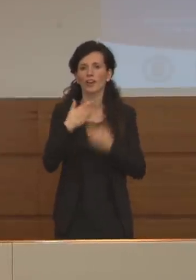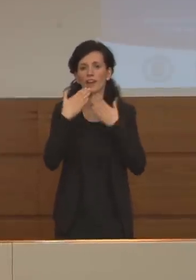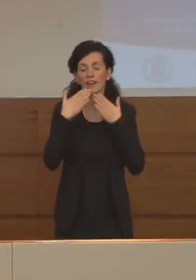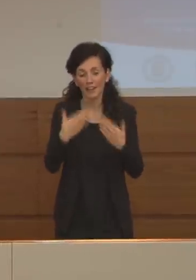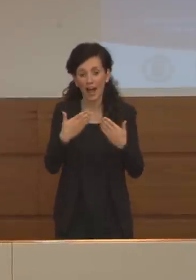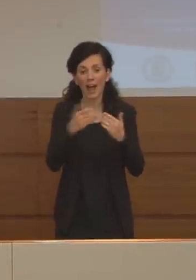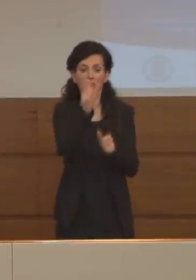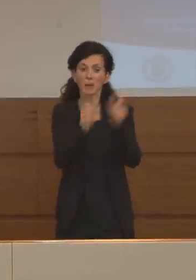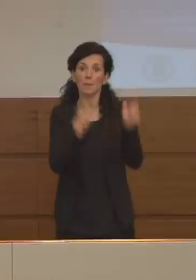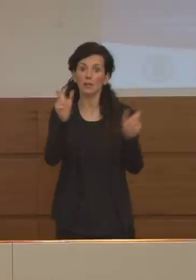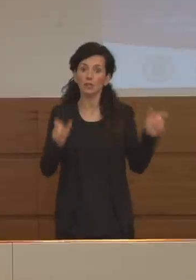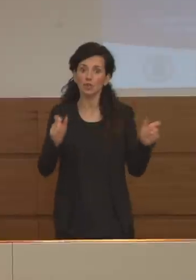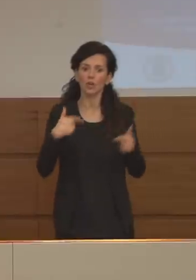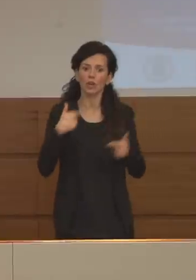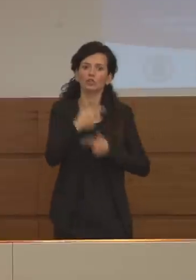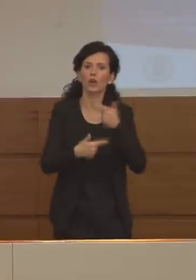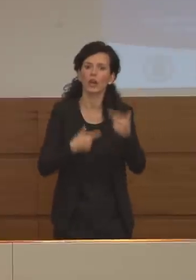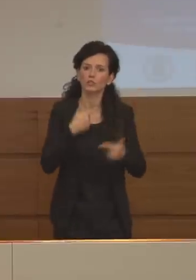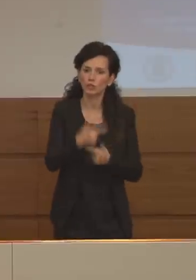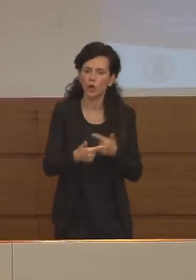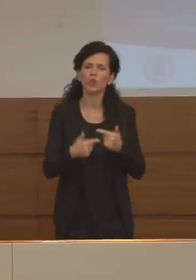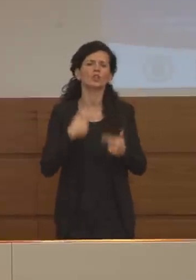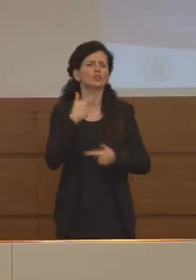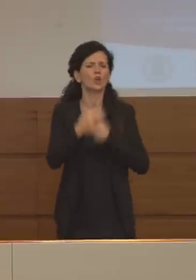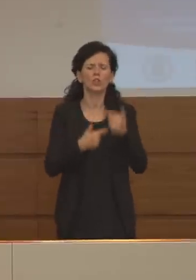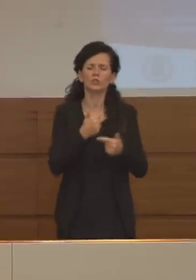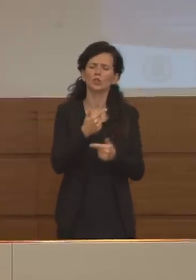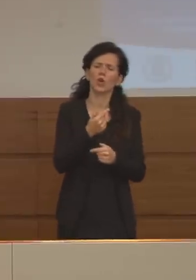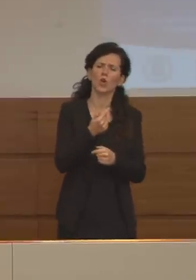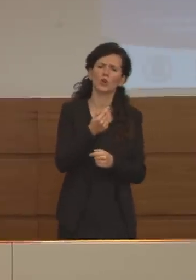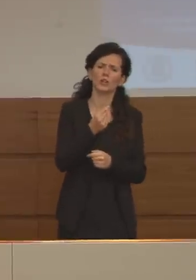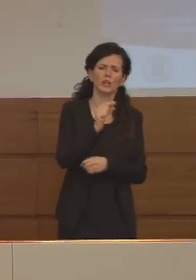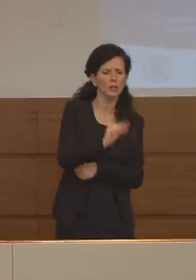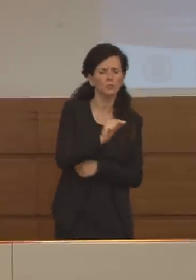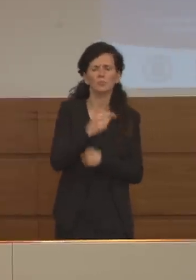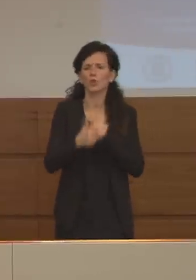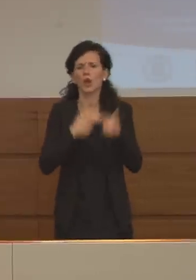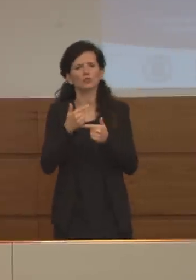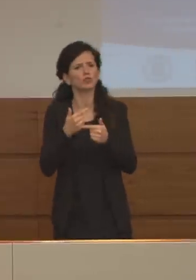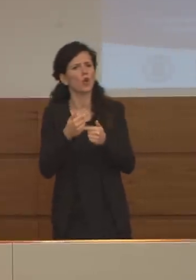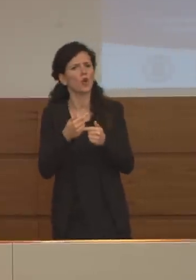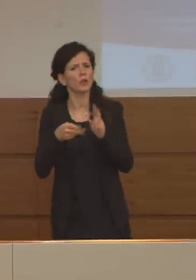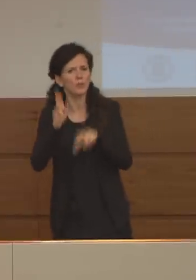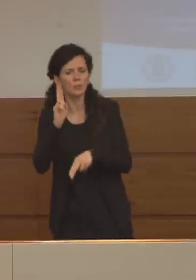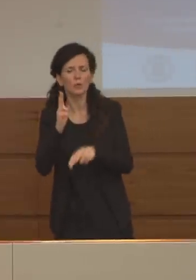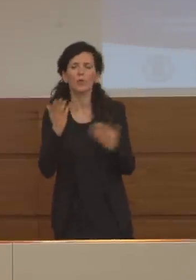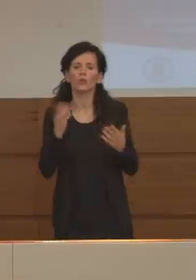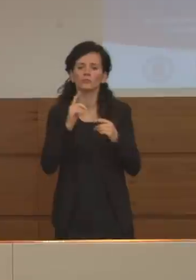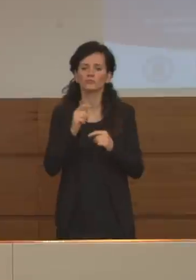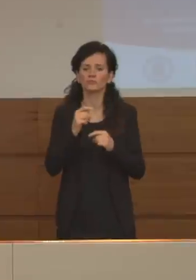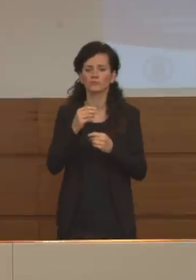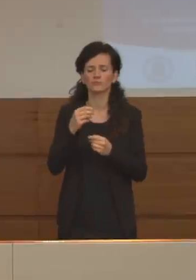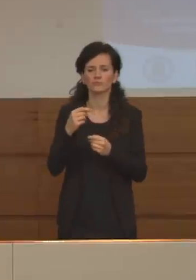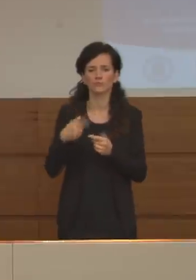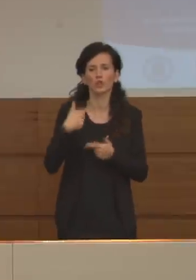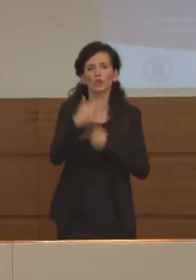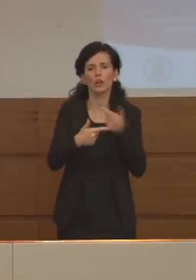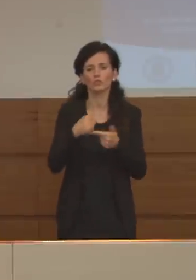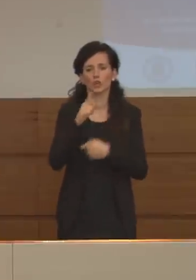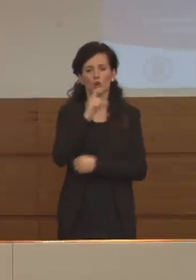donatori piccoli e grandi che hanno effettuato versamenti sul conto intestato al dipartimento